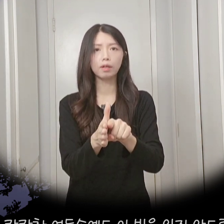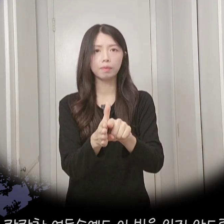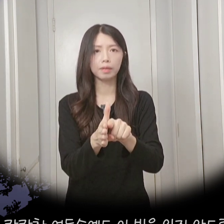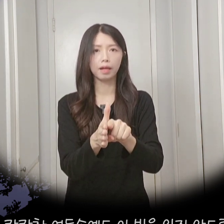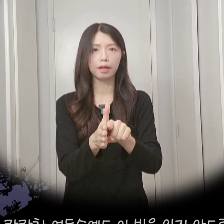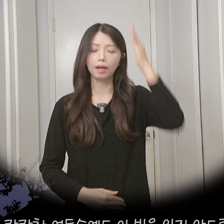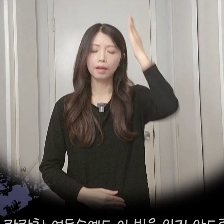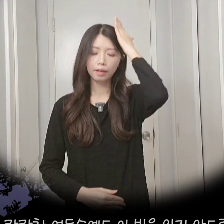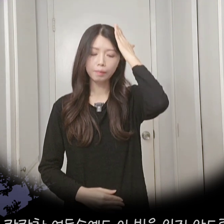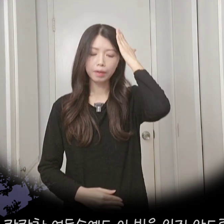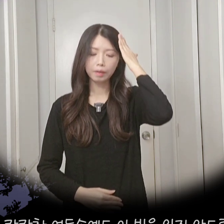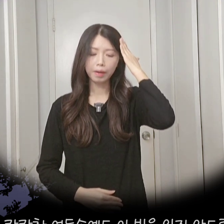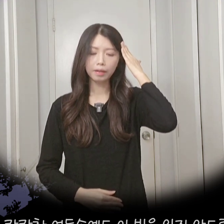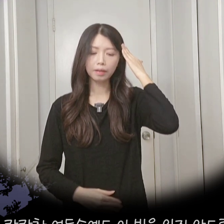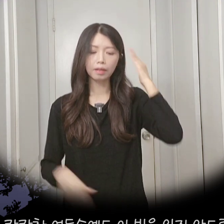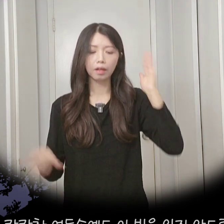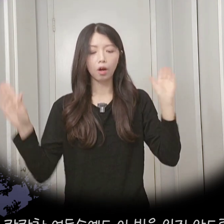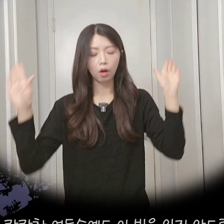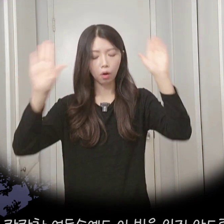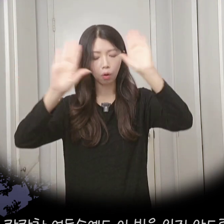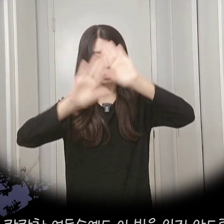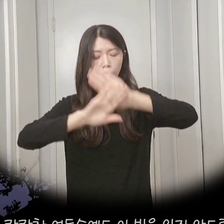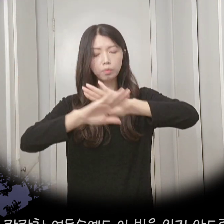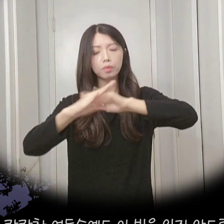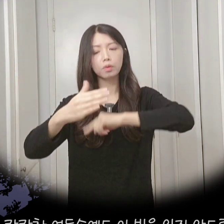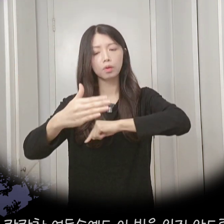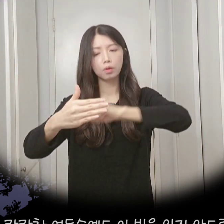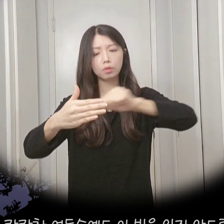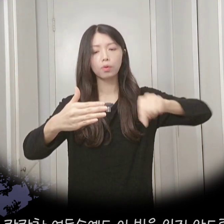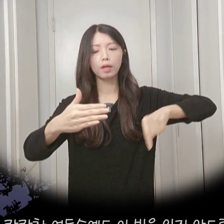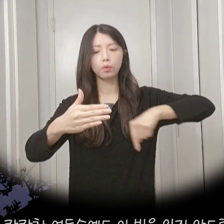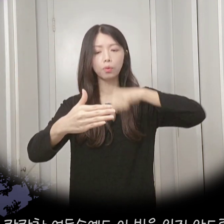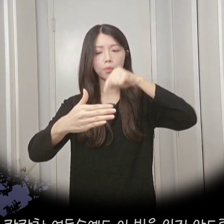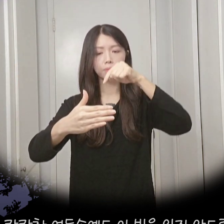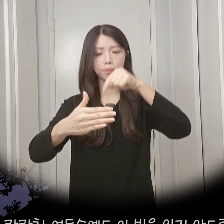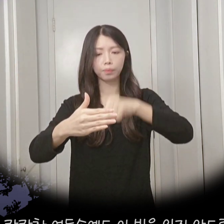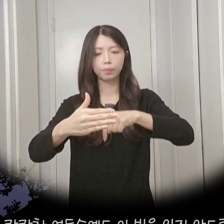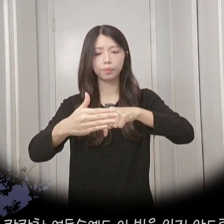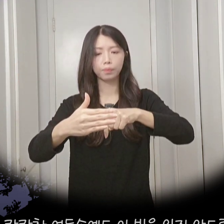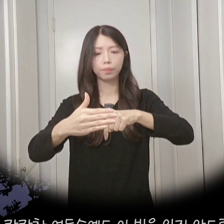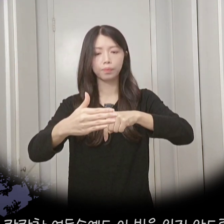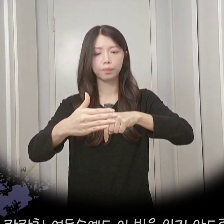뜻의 수어가 됩니다. 캄캄한 어둠 속에도